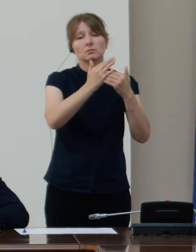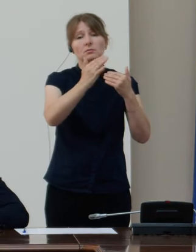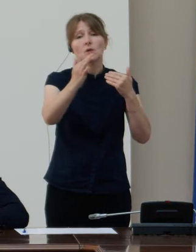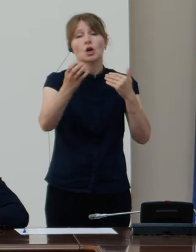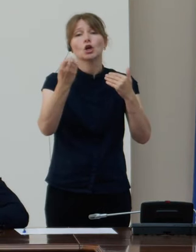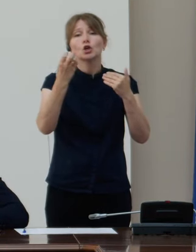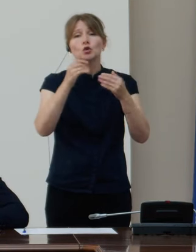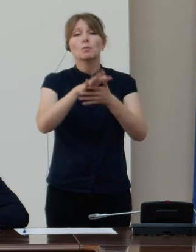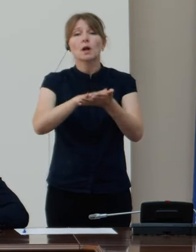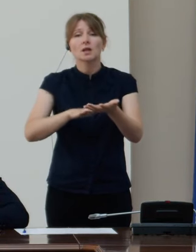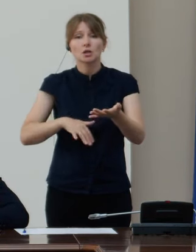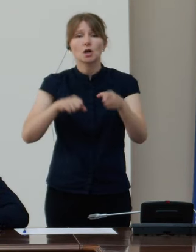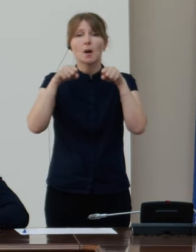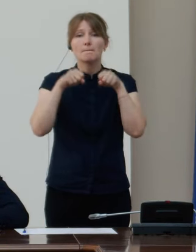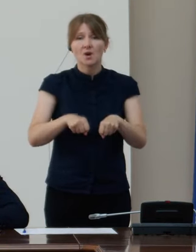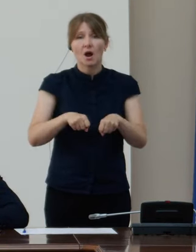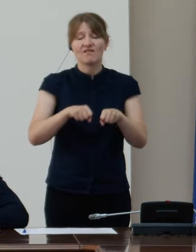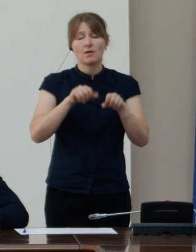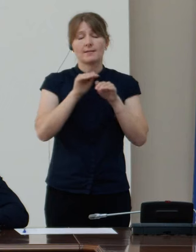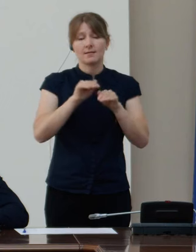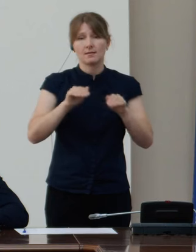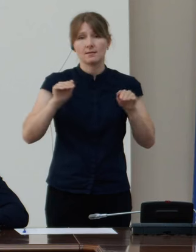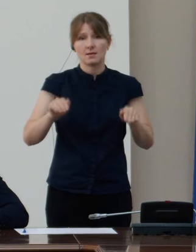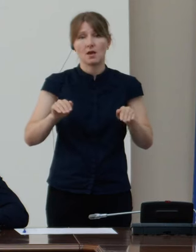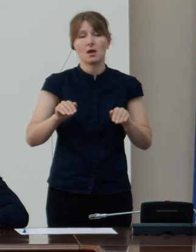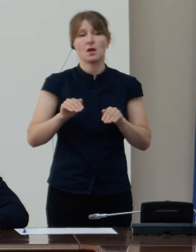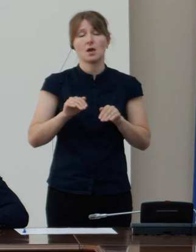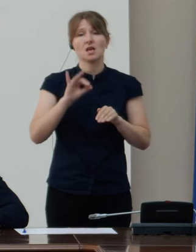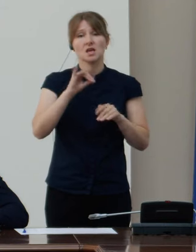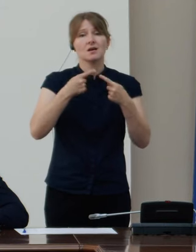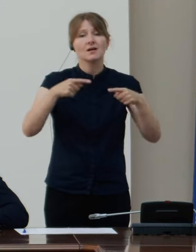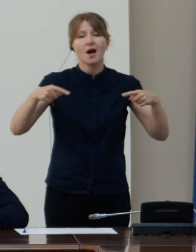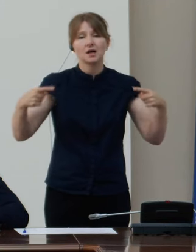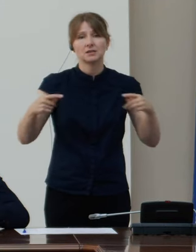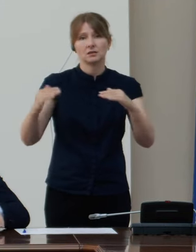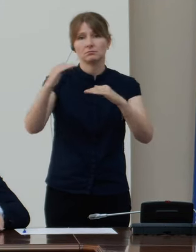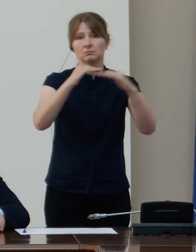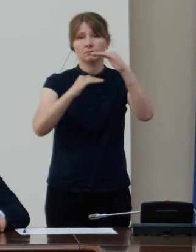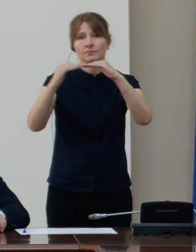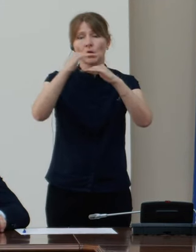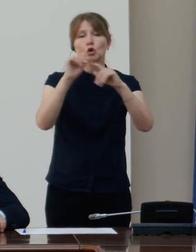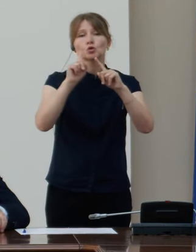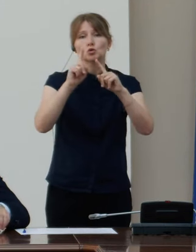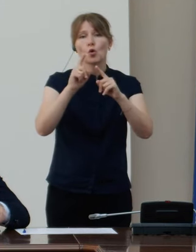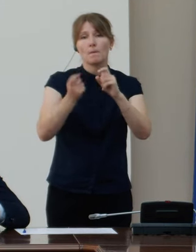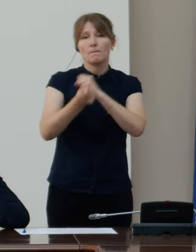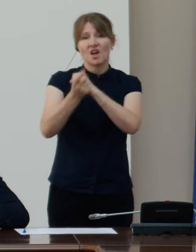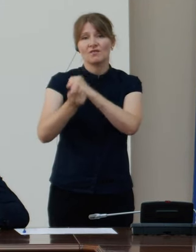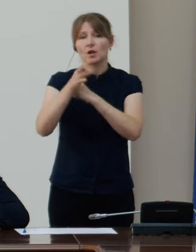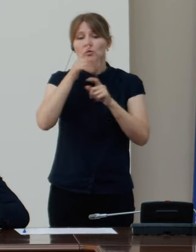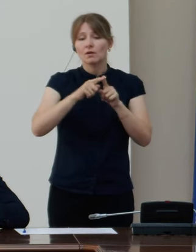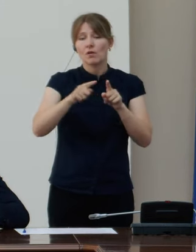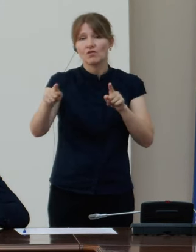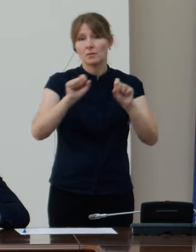drepturilor copilului, absolut la toate nivelurile. De aceea, noi cel puțin ne-am asumat îndrăzneala și asta am discutat